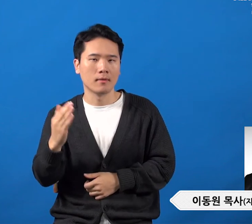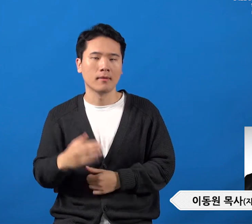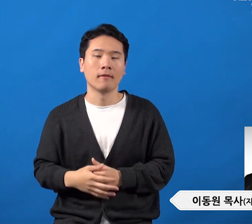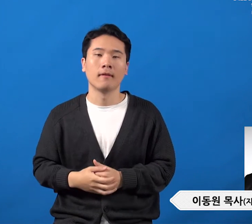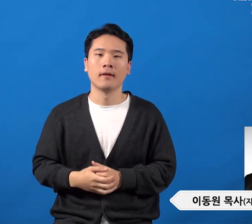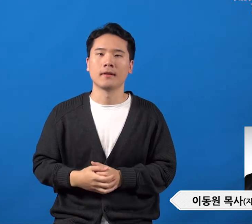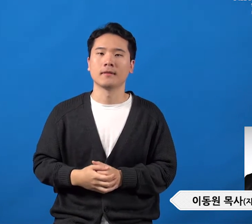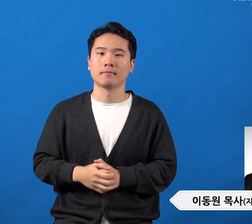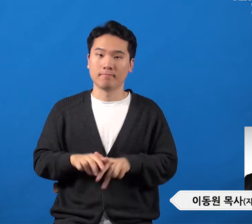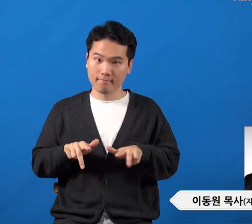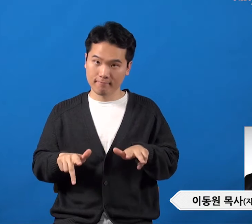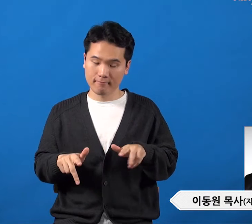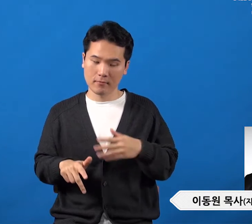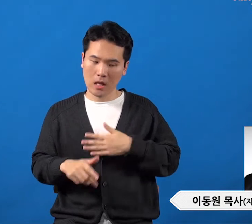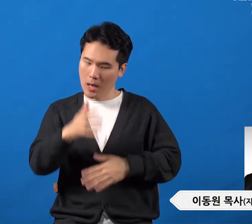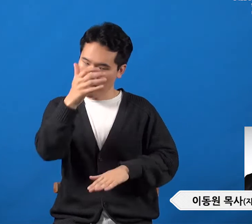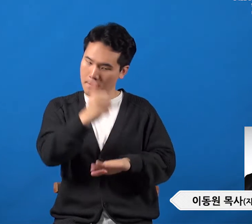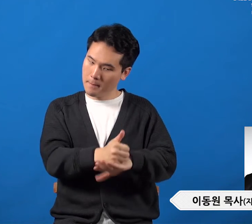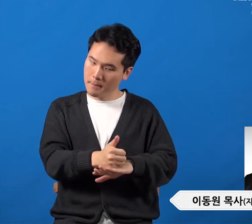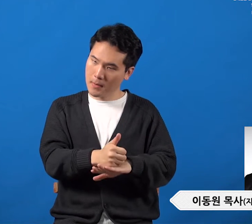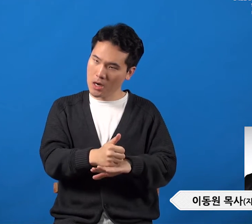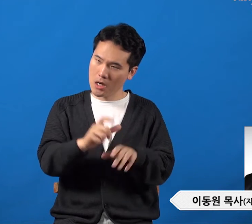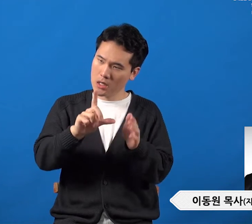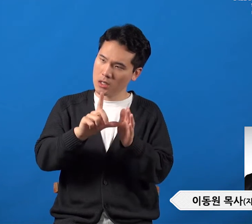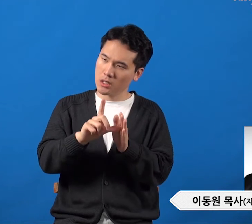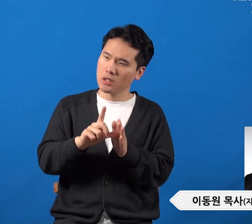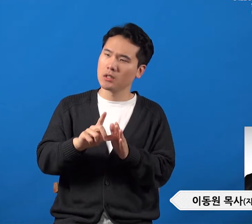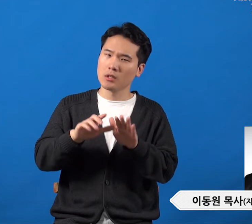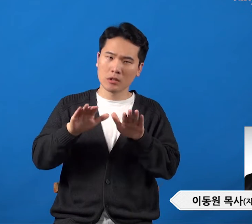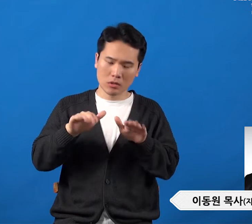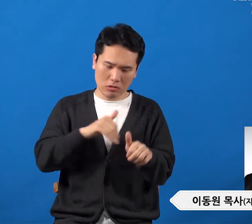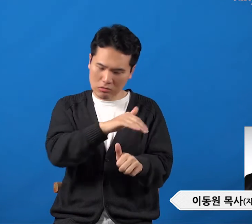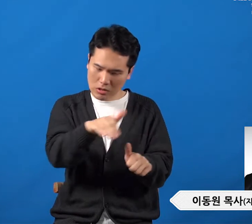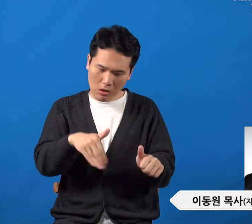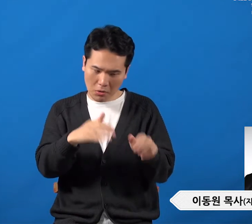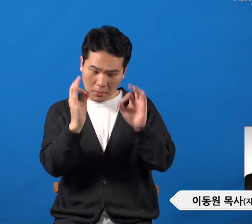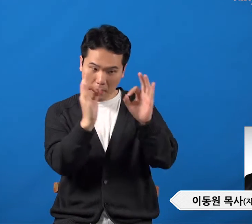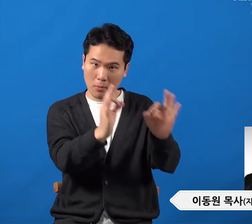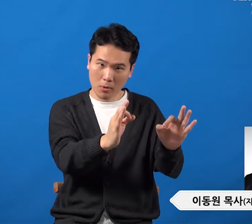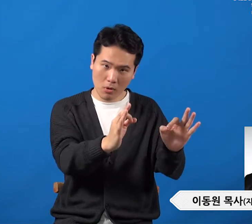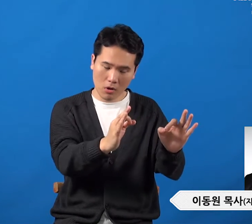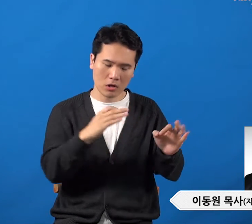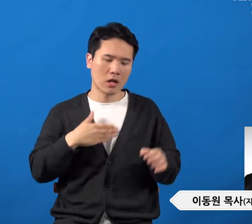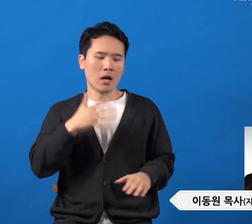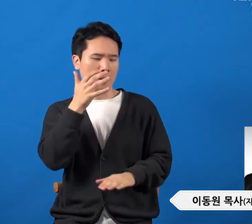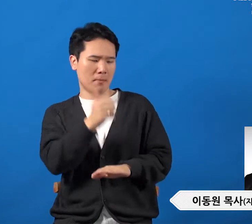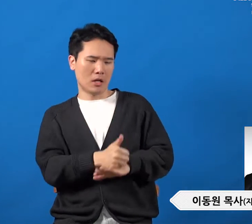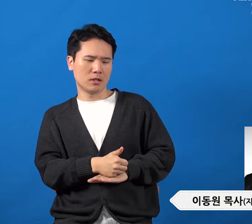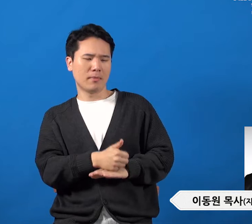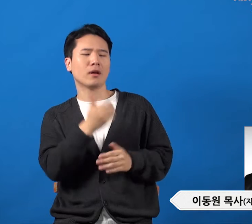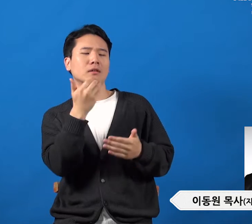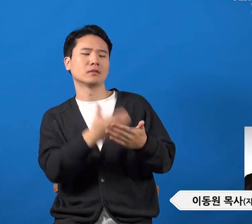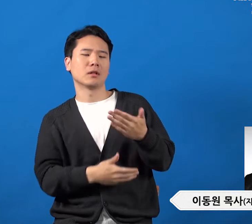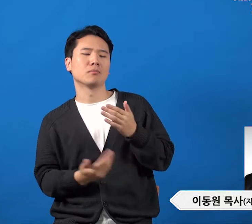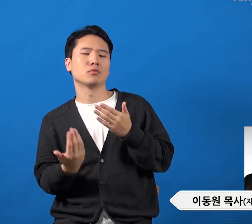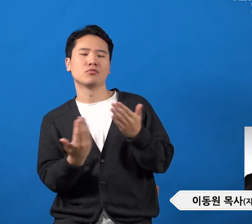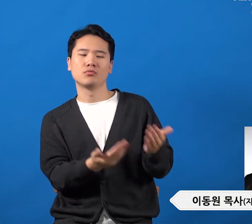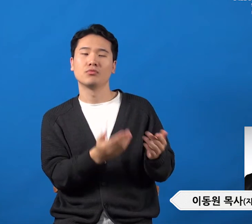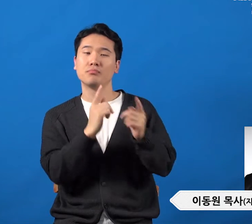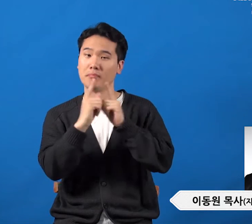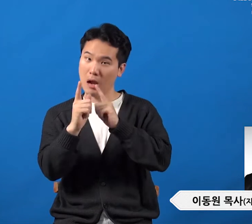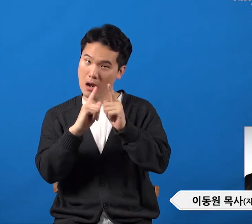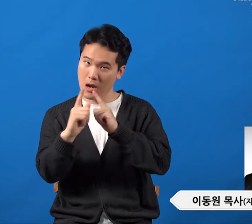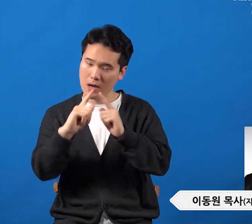그리고 그는 이제 이 마지막 순간을 바라보며 남기고 싶은 마지막 유언을